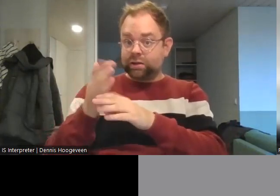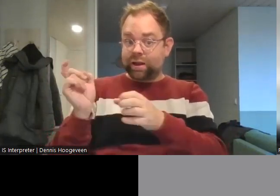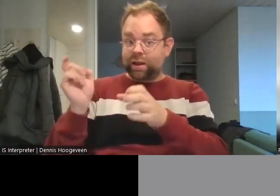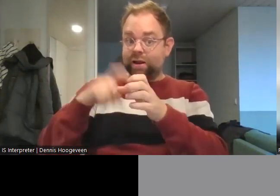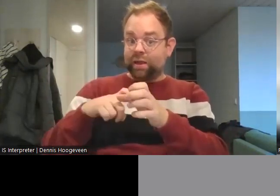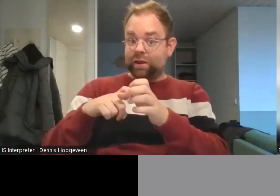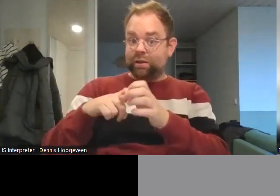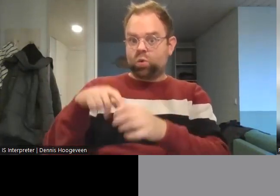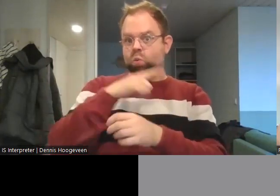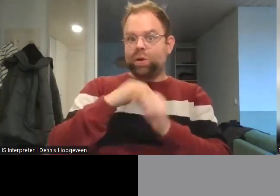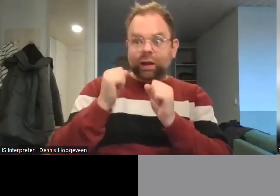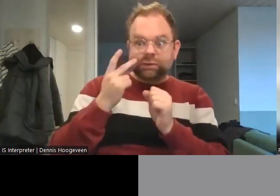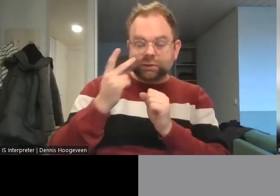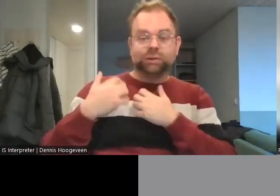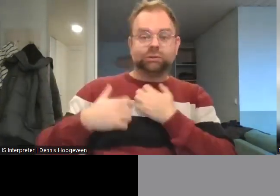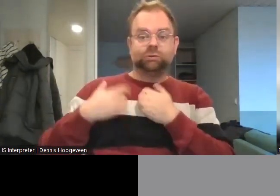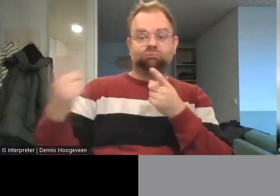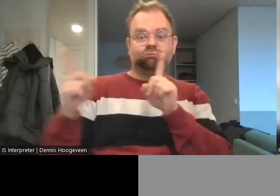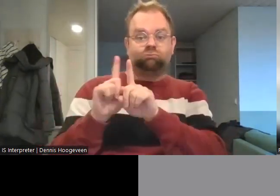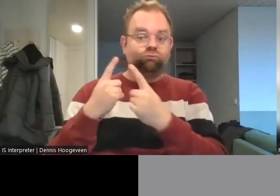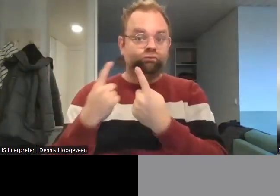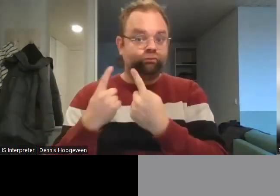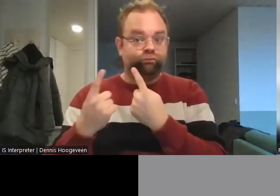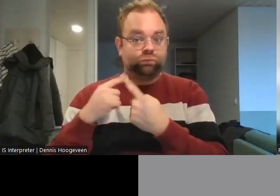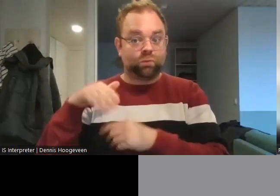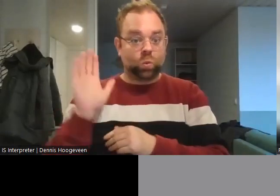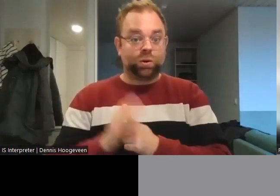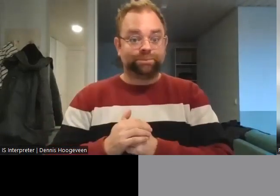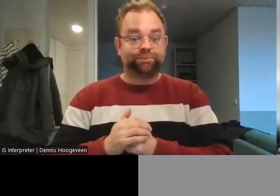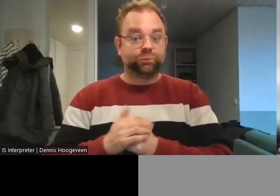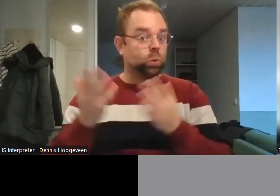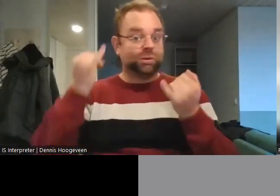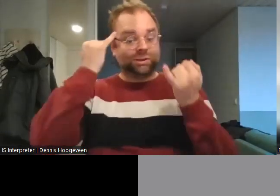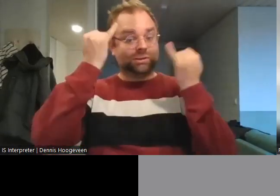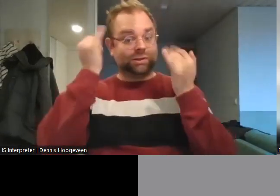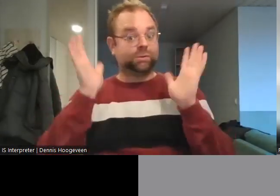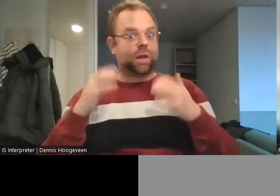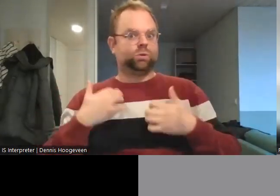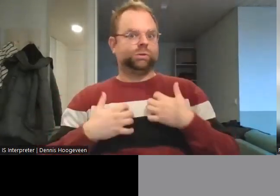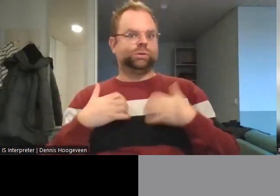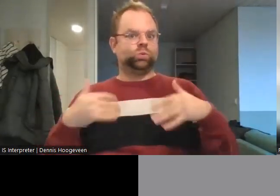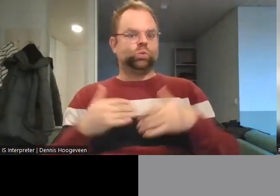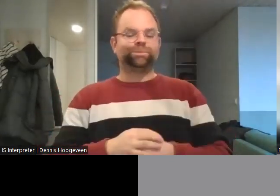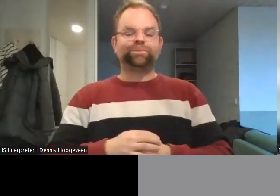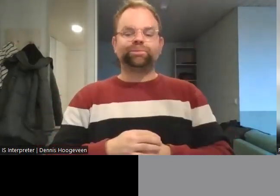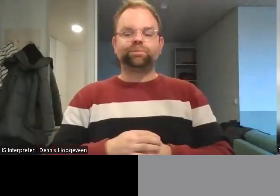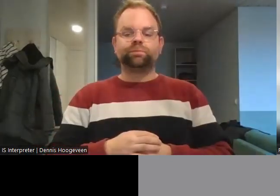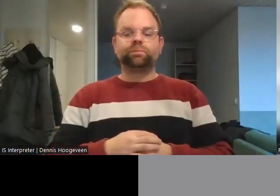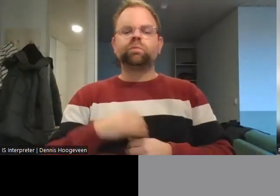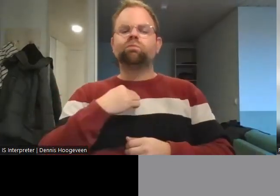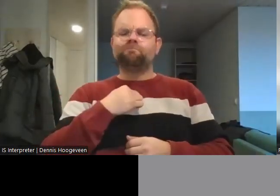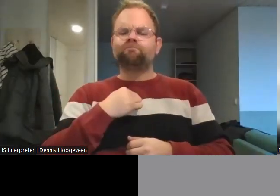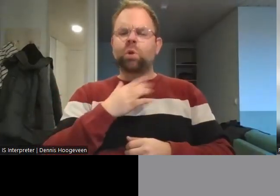C'est très intéressant et je voudrais aussi dire que l'une de nos priorités pour l'année prochaine est